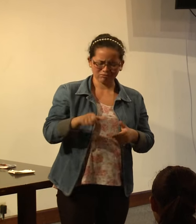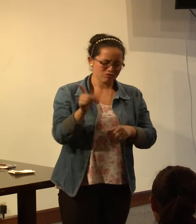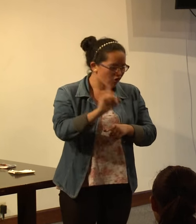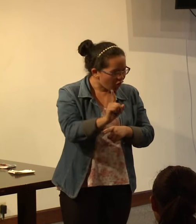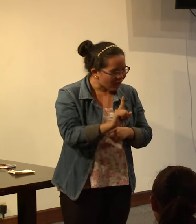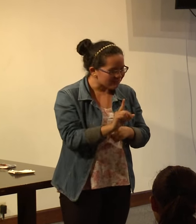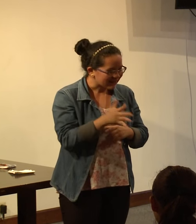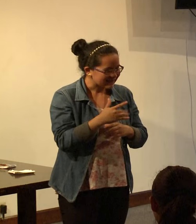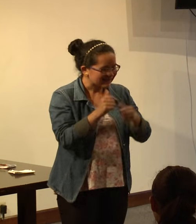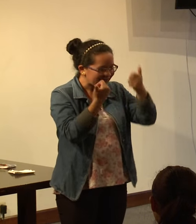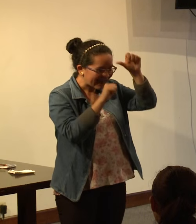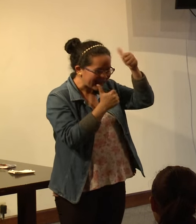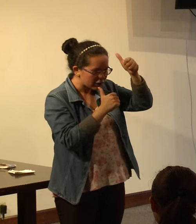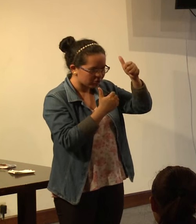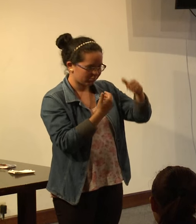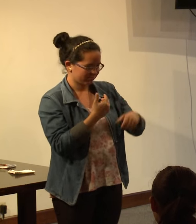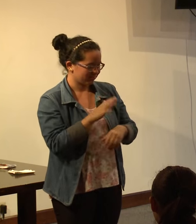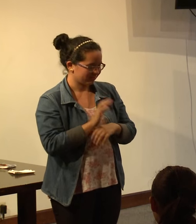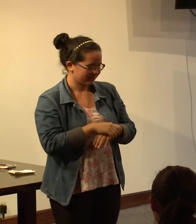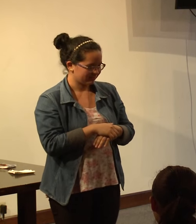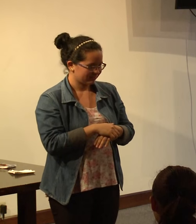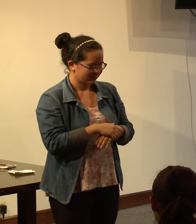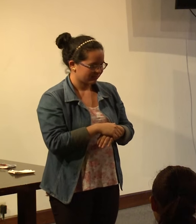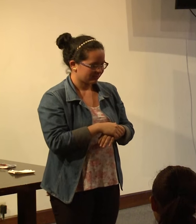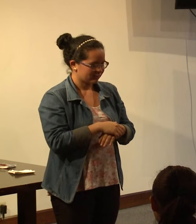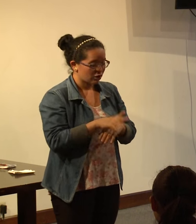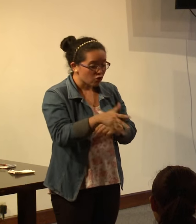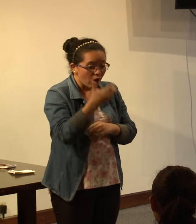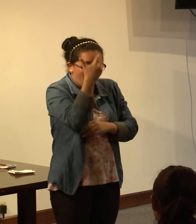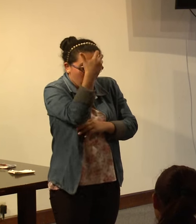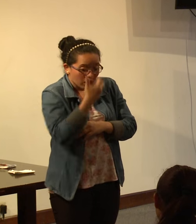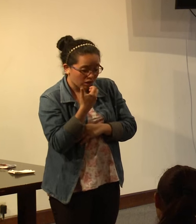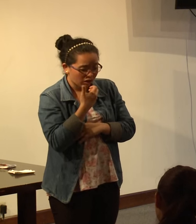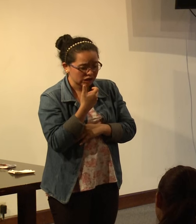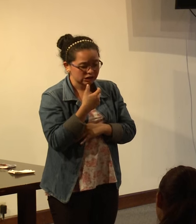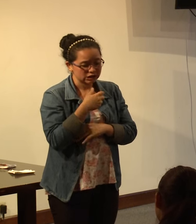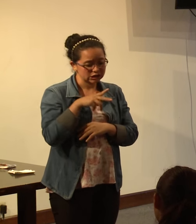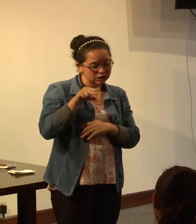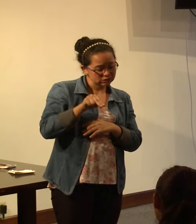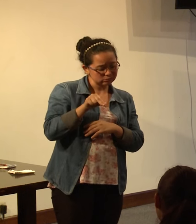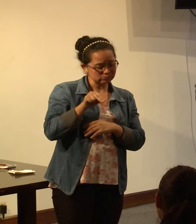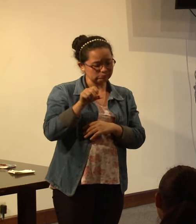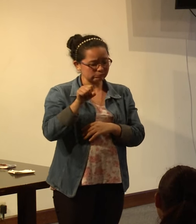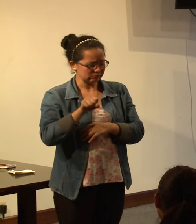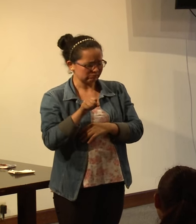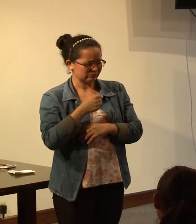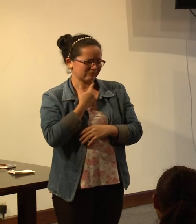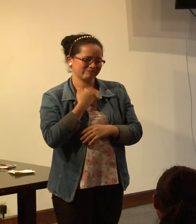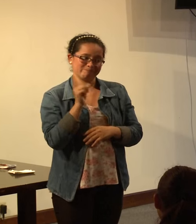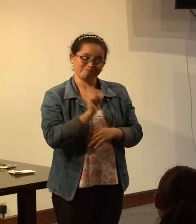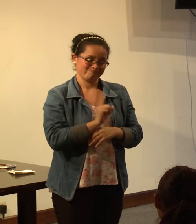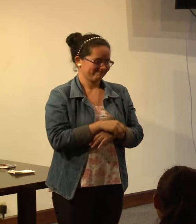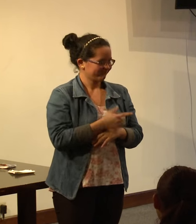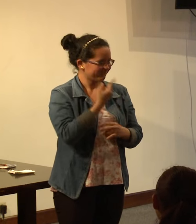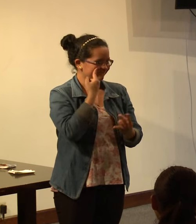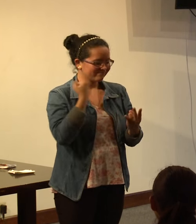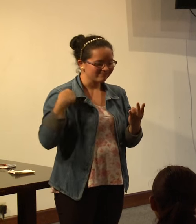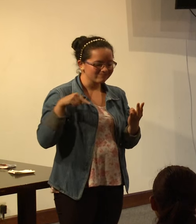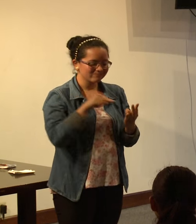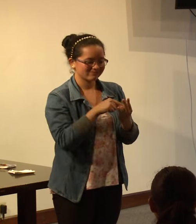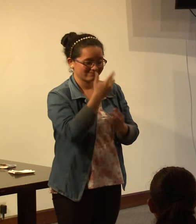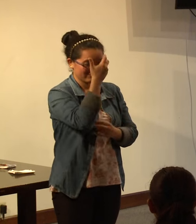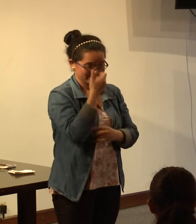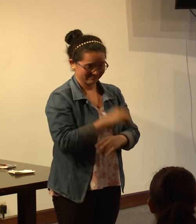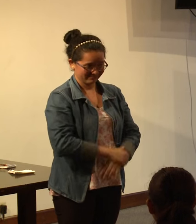puse. Porque el arte en este contexto sí se puede evaluar. Si yo evaluara desde si me gusta o no me gusta, sería una evaluación terriblemente subjetiva que me